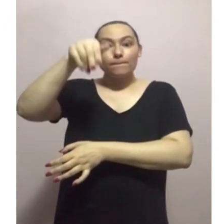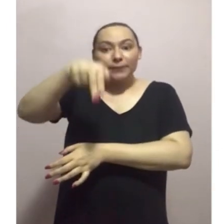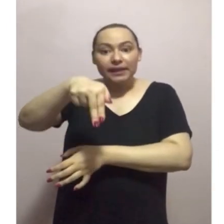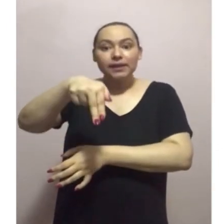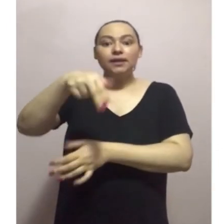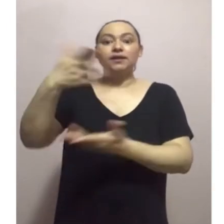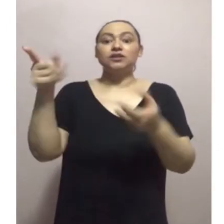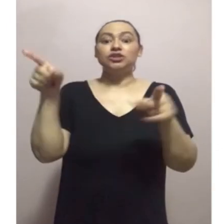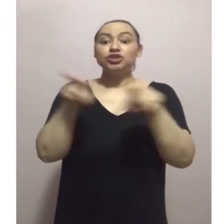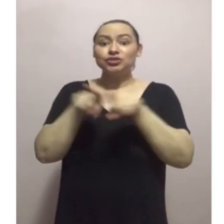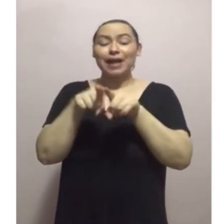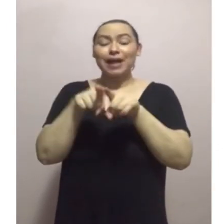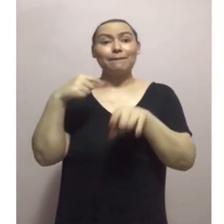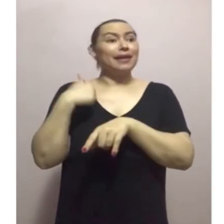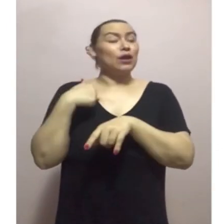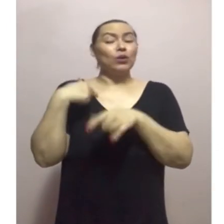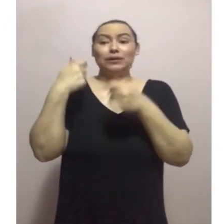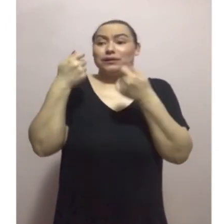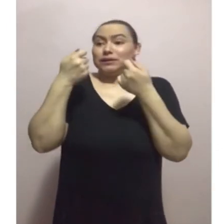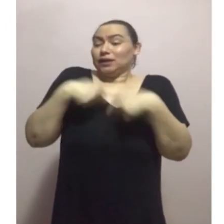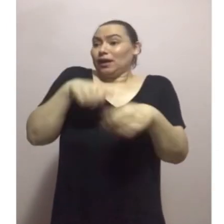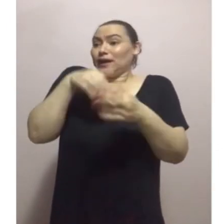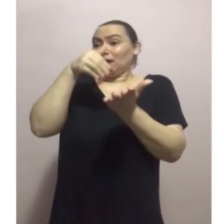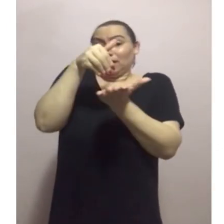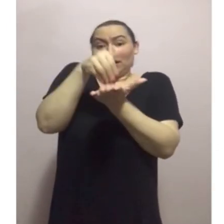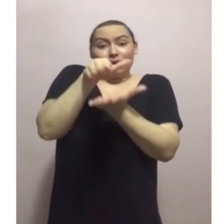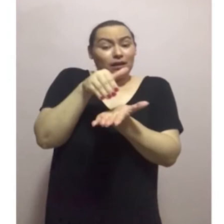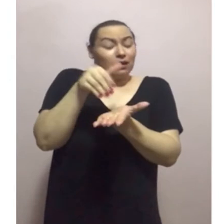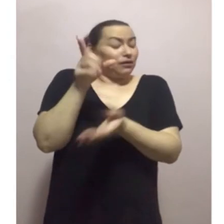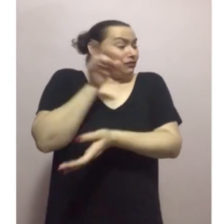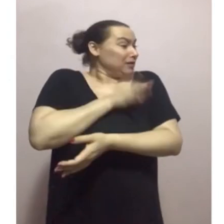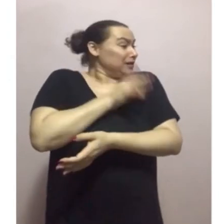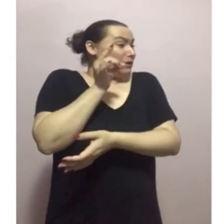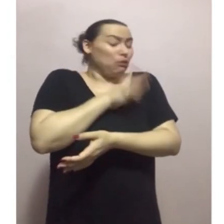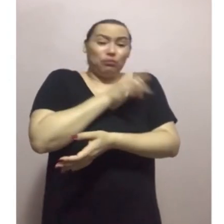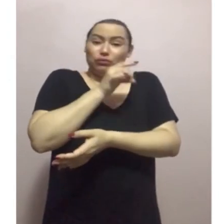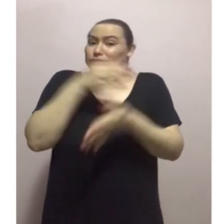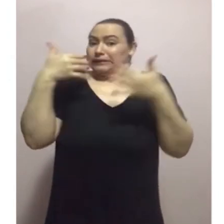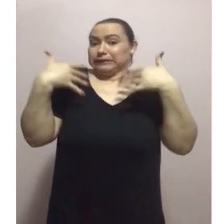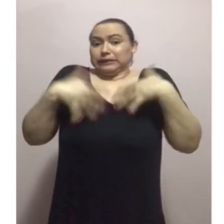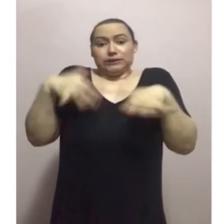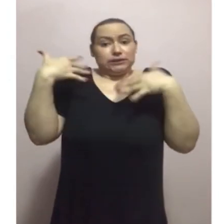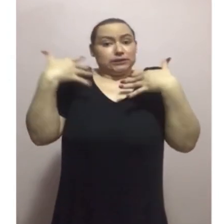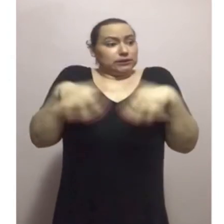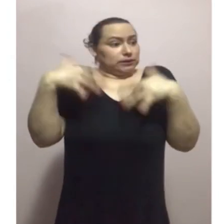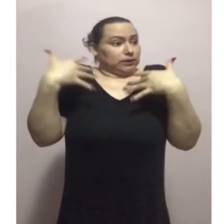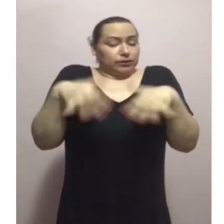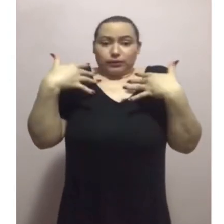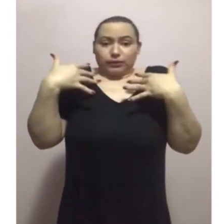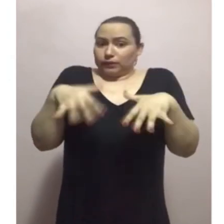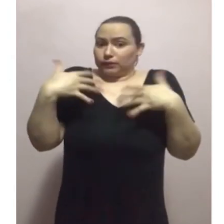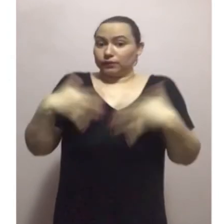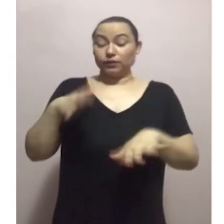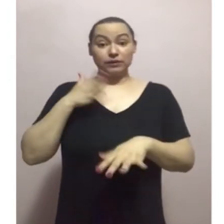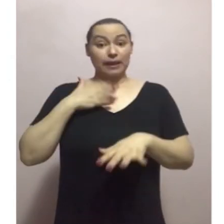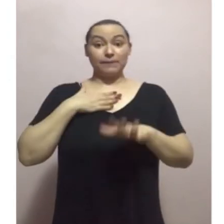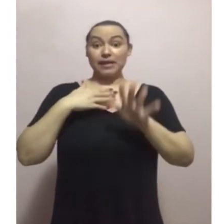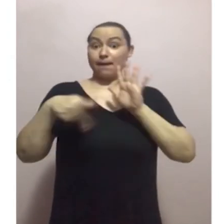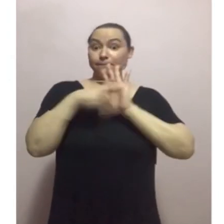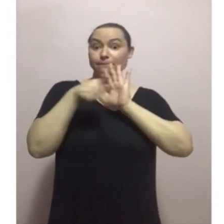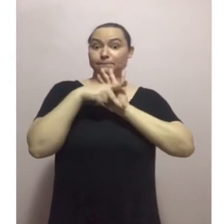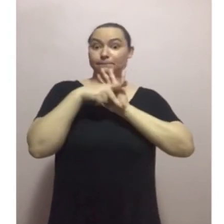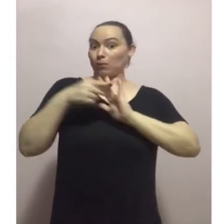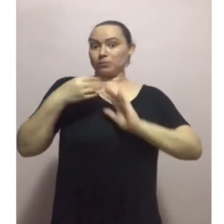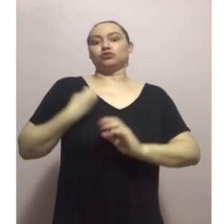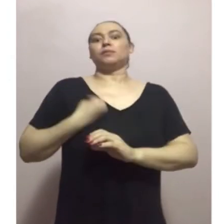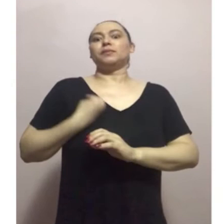a possibilidade de não mantê-los, para mim, me apavorou demais. Eu acho que essas duas coisas, da minha própria